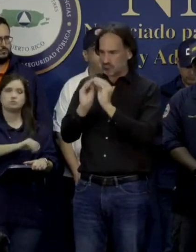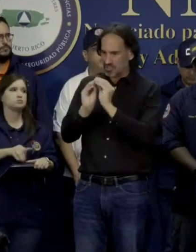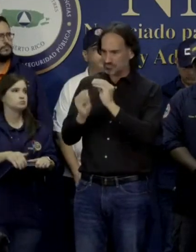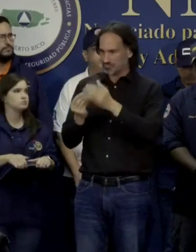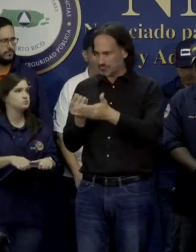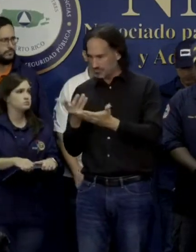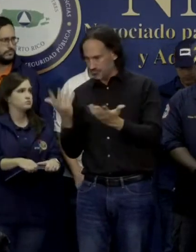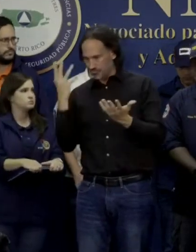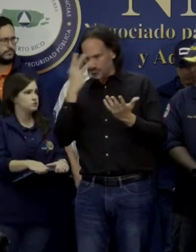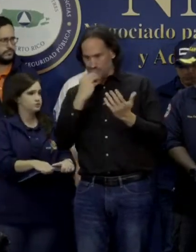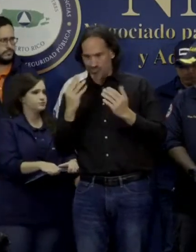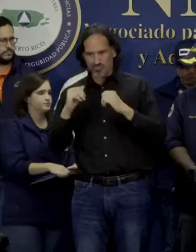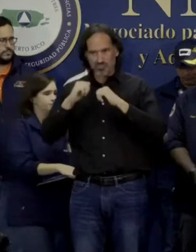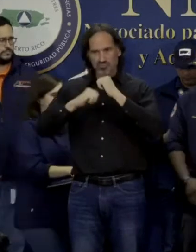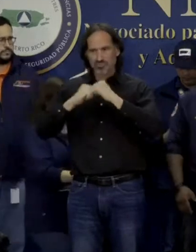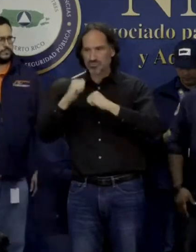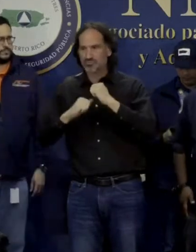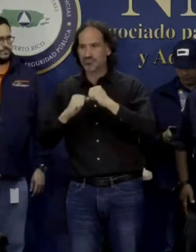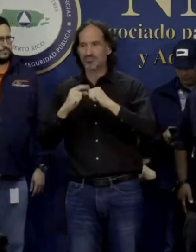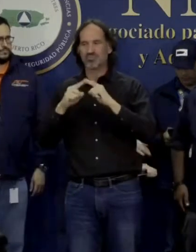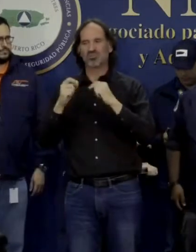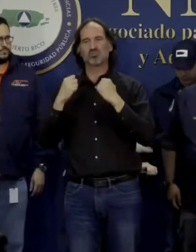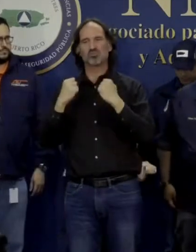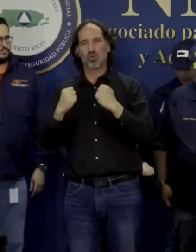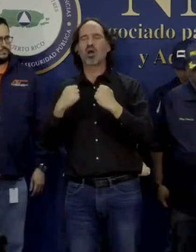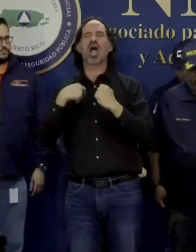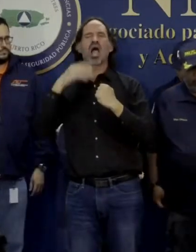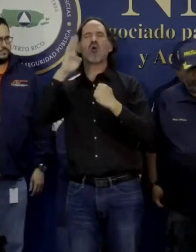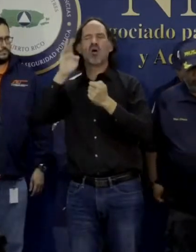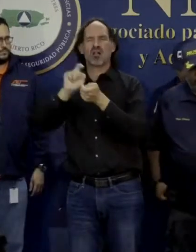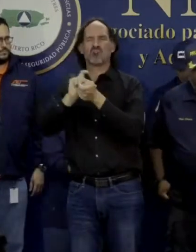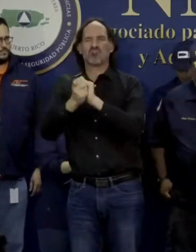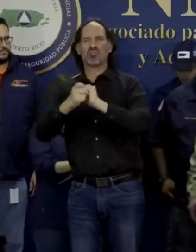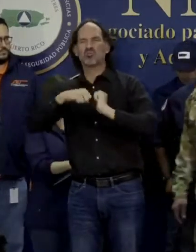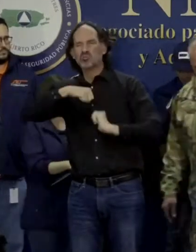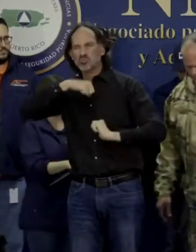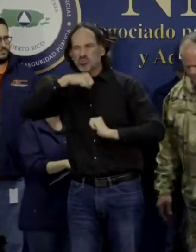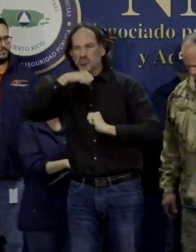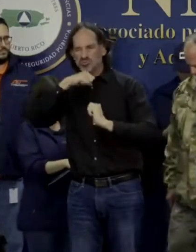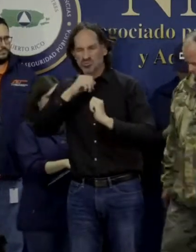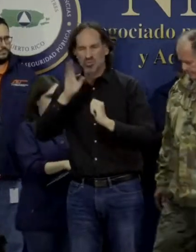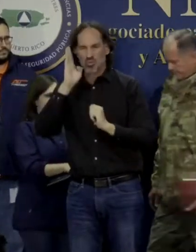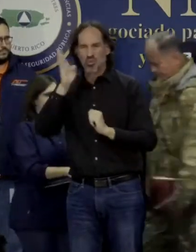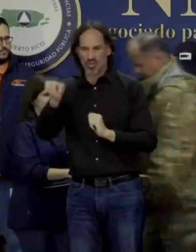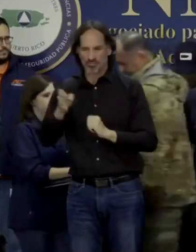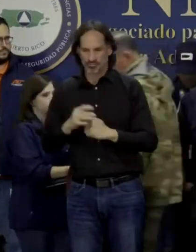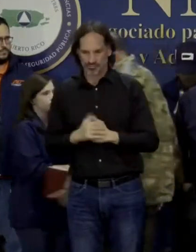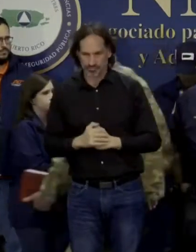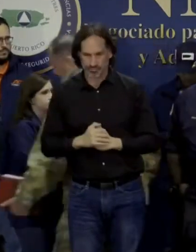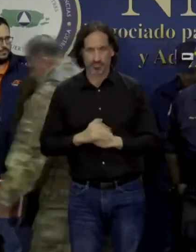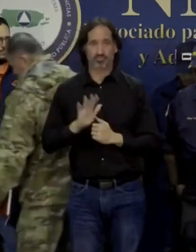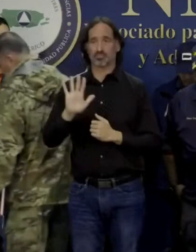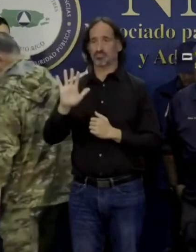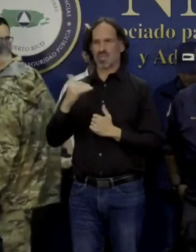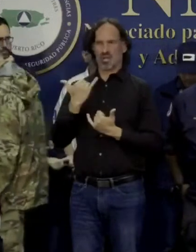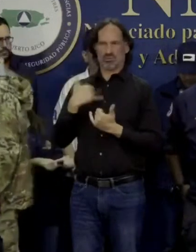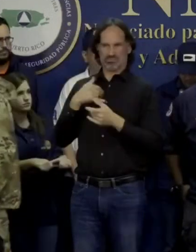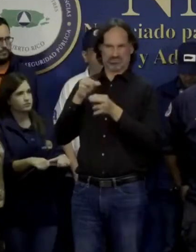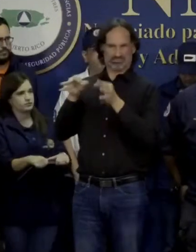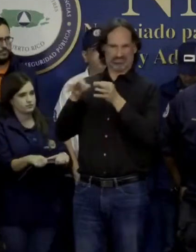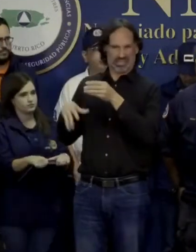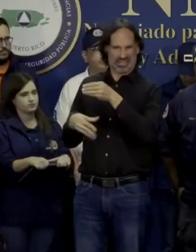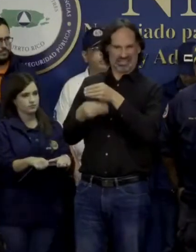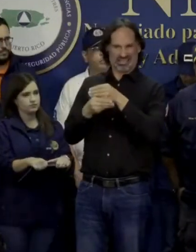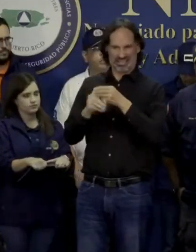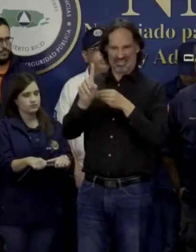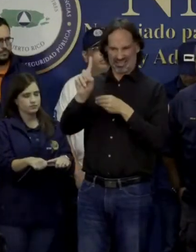fijo. No sé si la secretaria puede abundar. Sí, pero yo añado solamente un dato antes que la secretaria explique todavía más. La